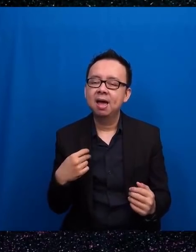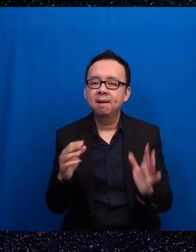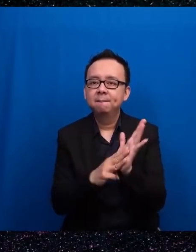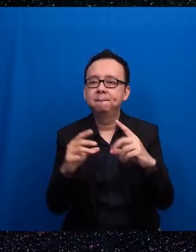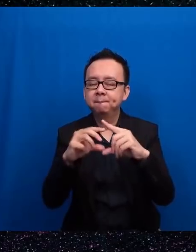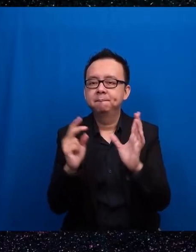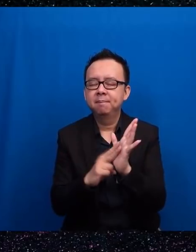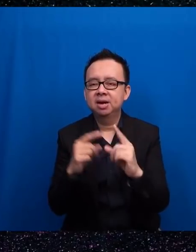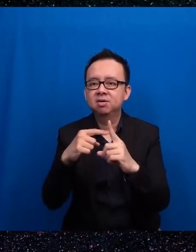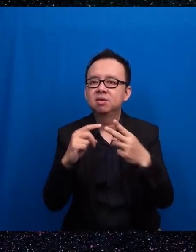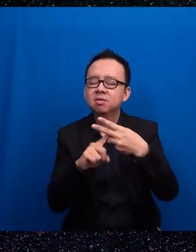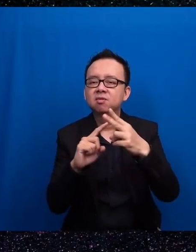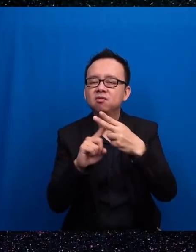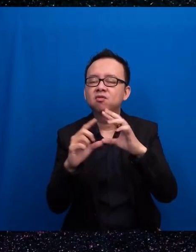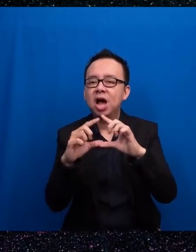Justru jangan bingung cari uang.